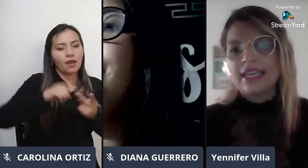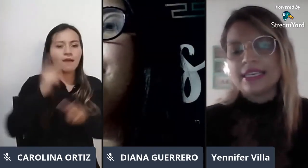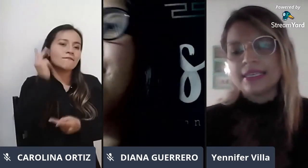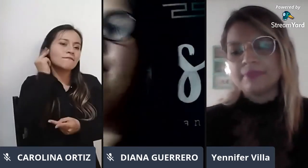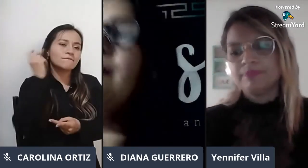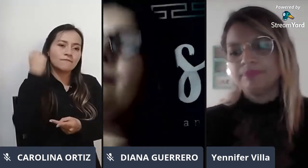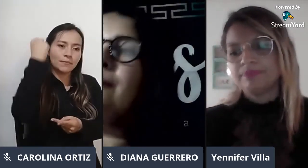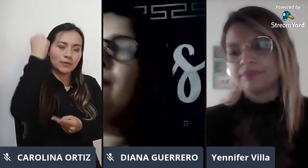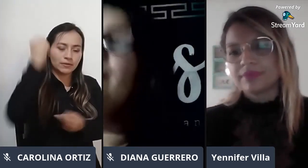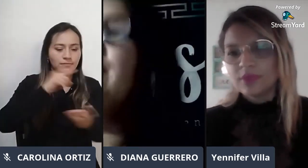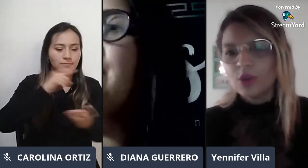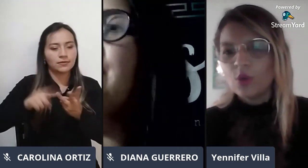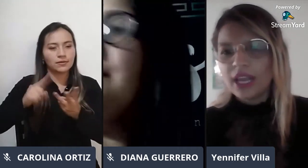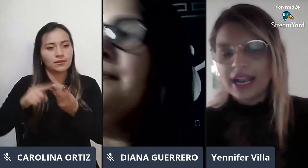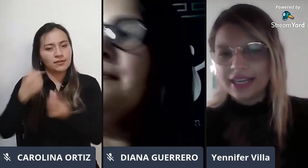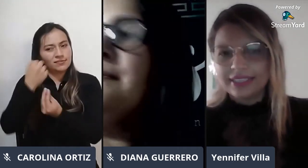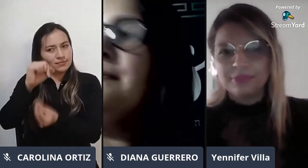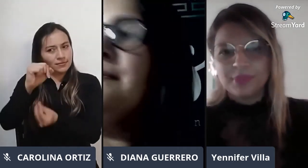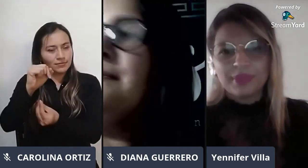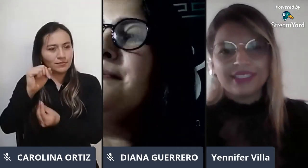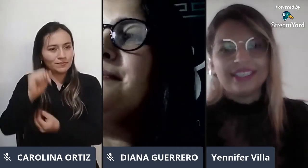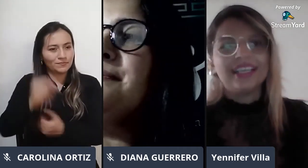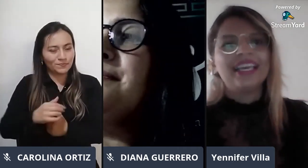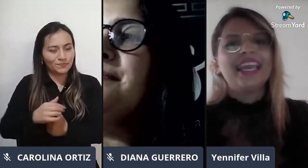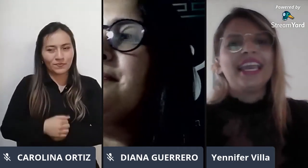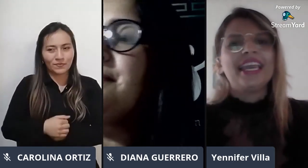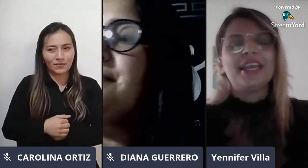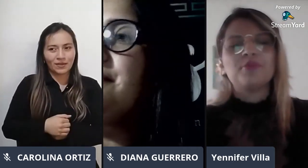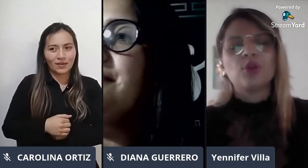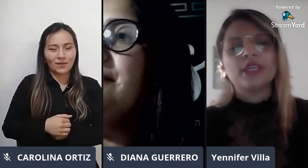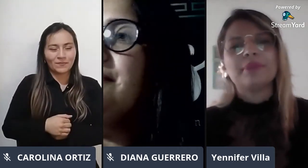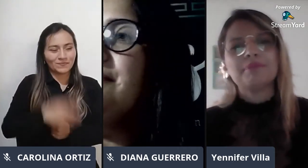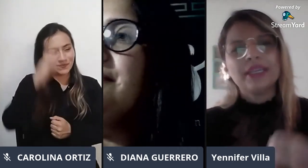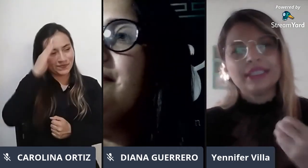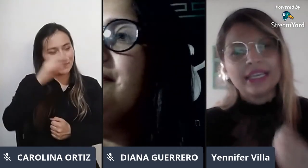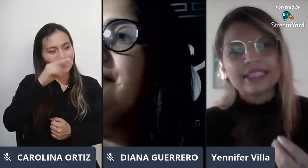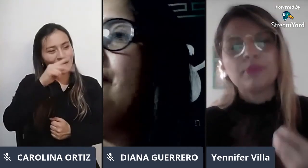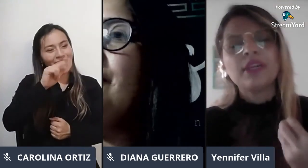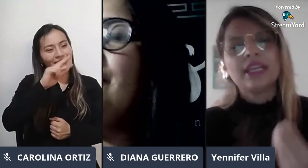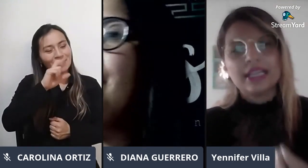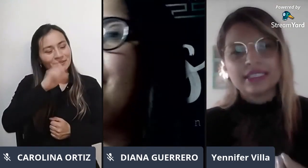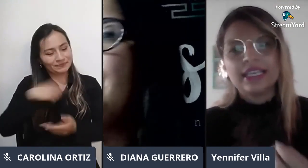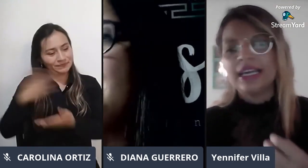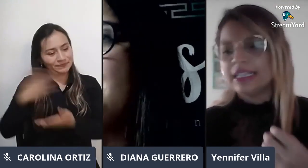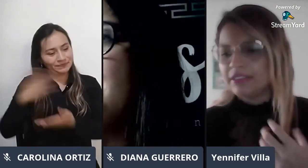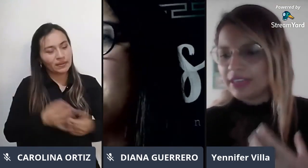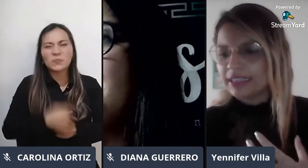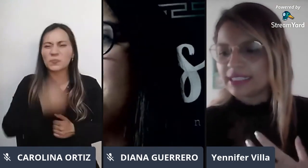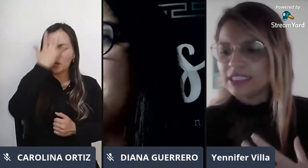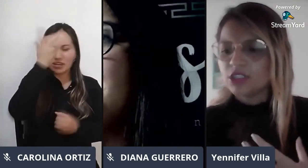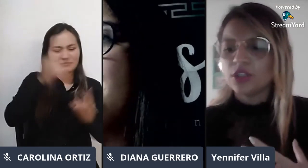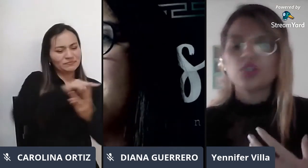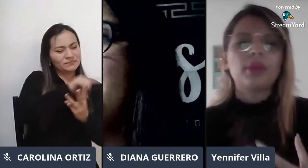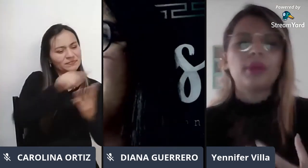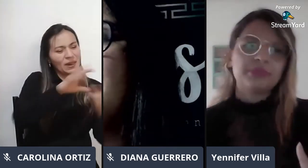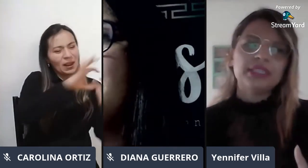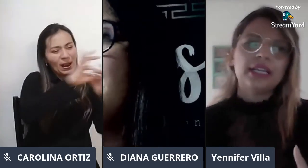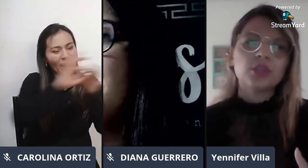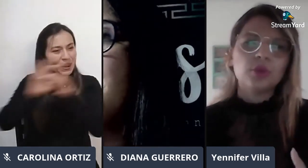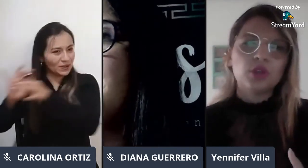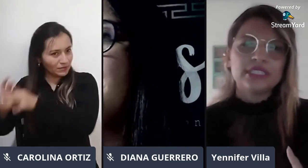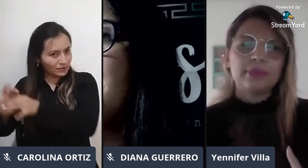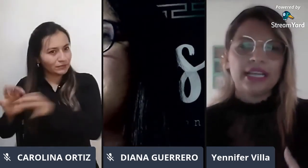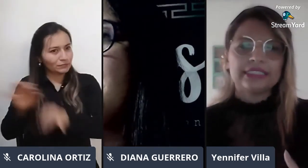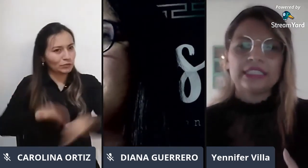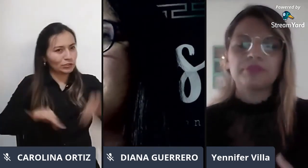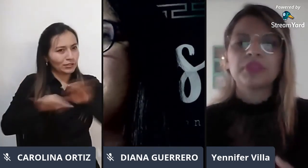Porque hay, hola Karen, bienvenida, porque me interesa poner en la escena diferentes tensiones o marcas